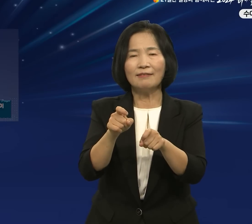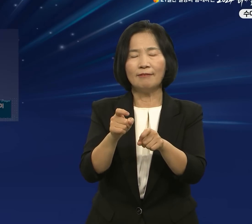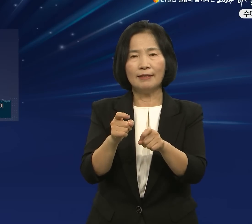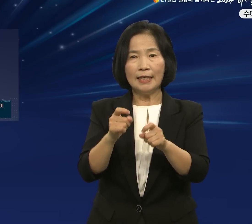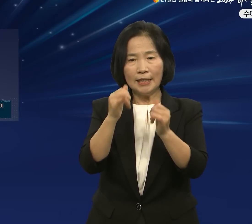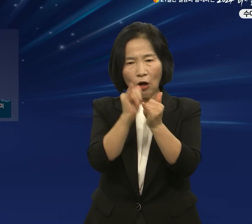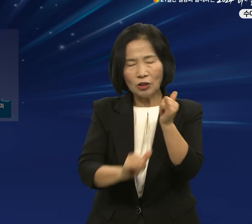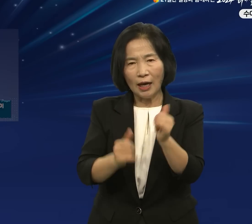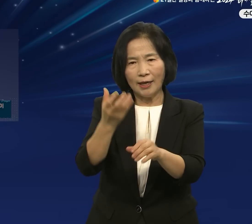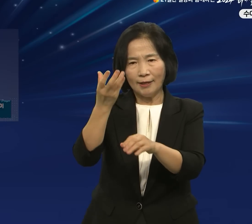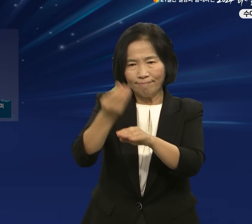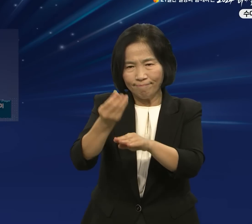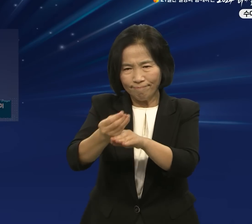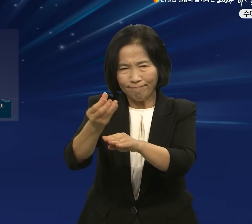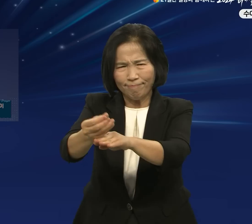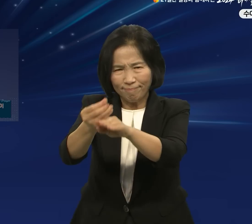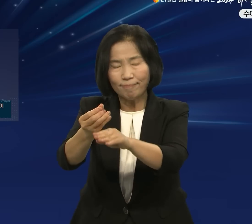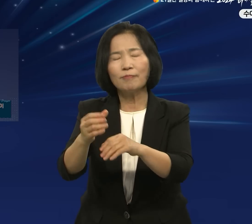삶의 목적,